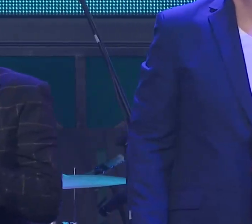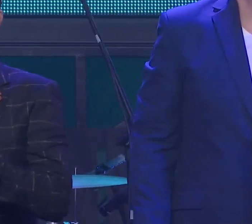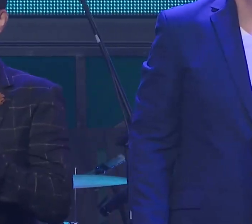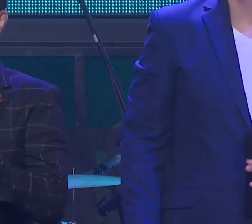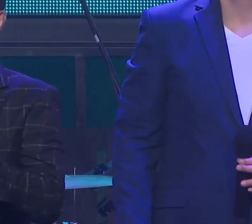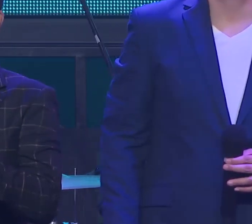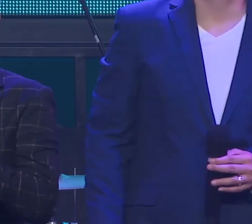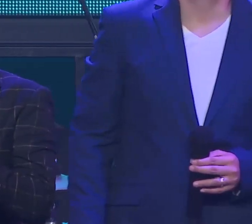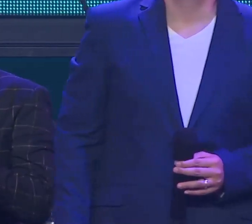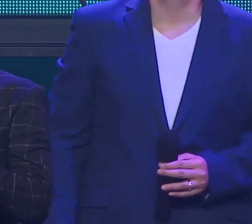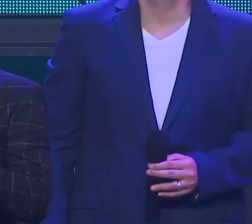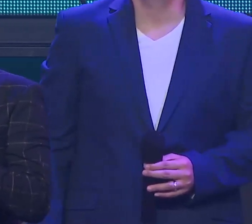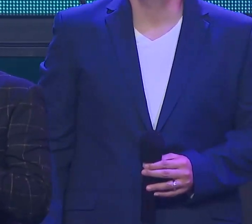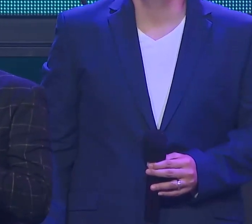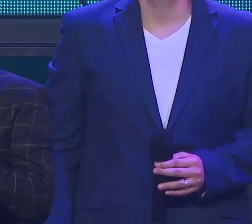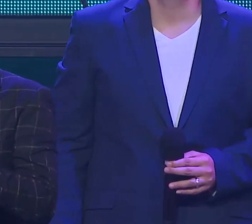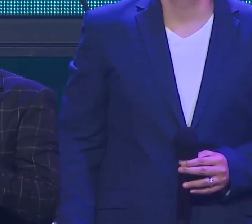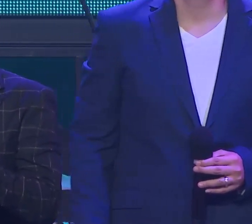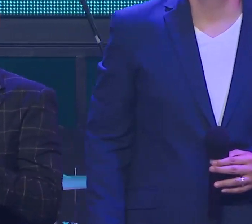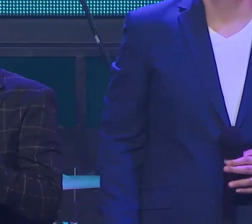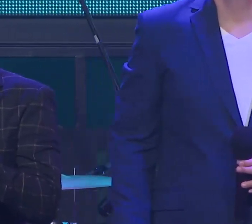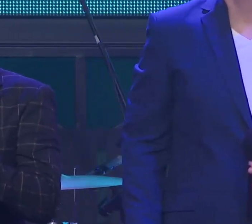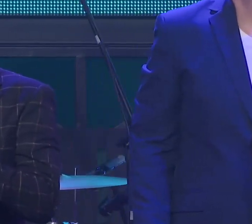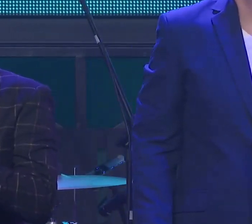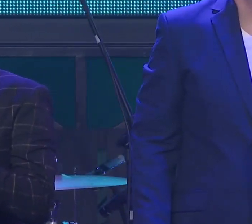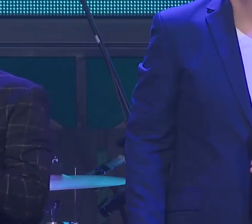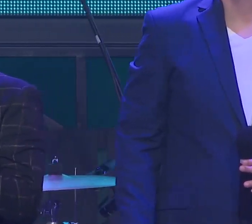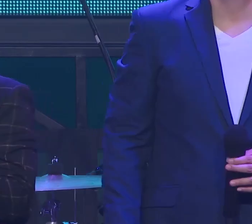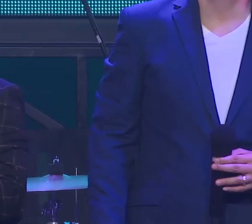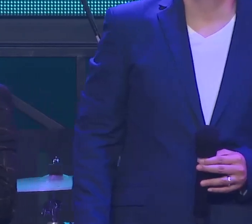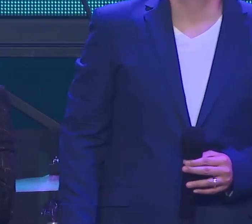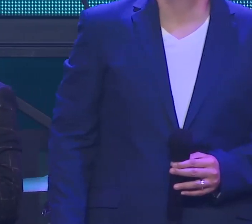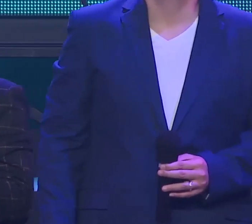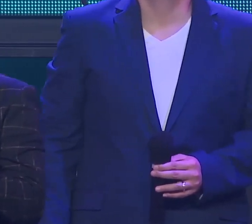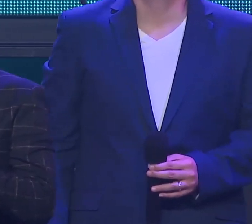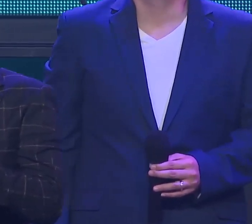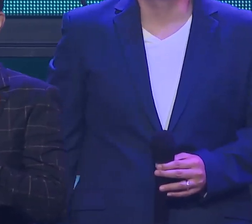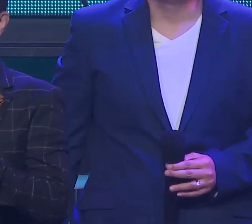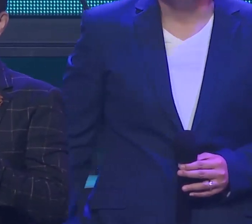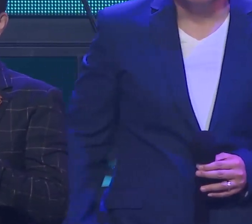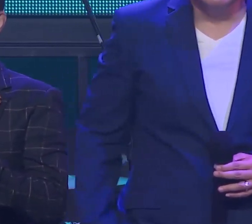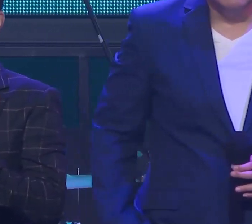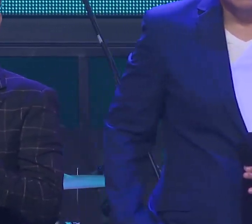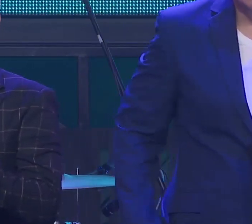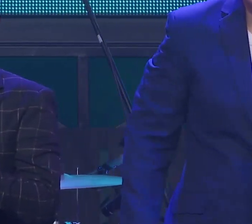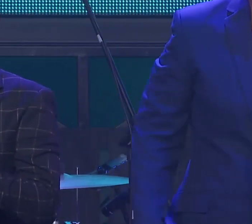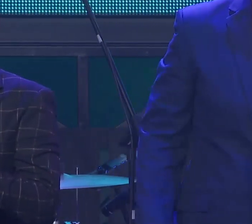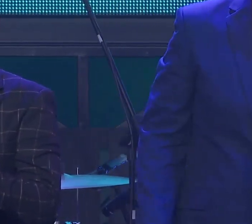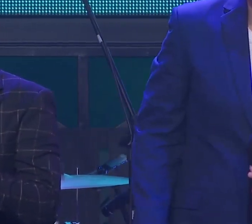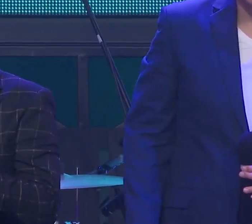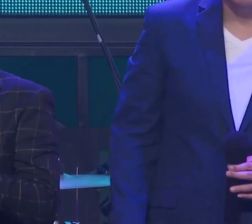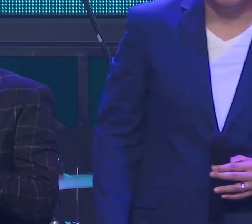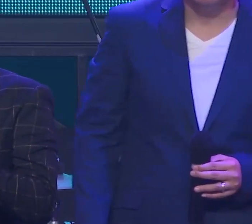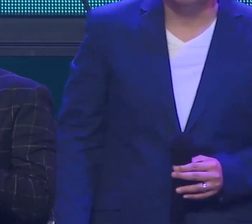kami. Haleluya. Hari ini Tuhan, saat ini kalau kami boleh berdiri di tempat ini, kami boleh berdoa